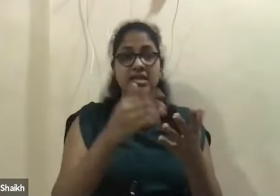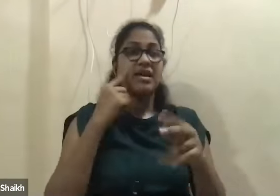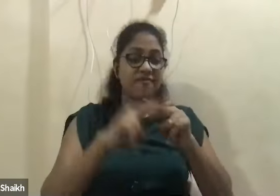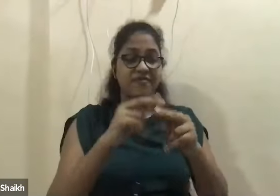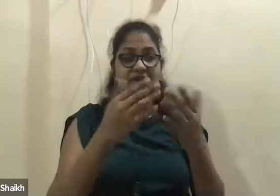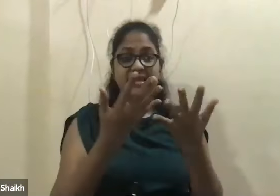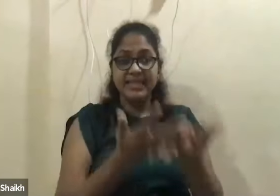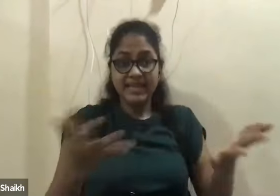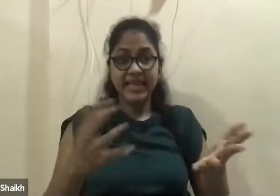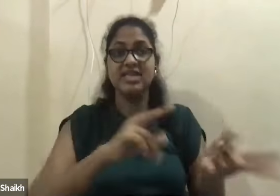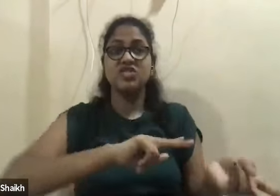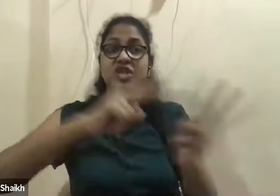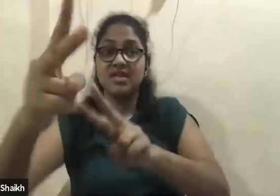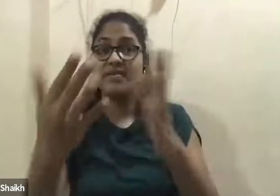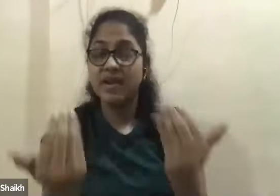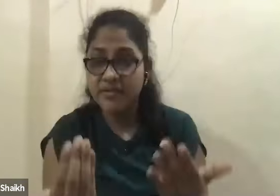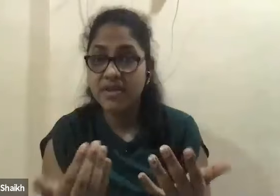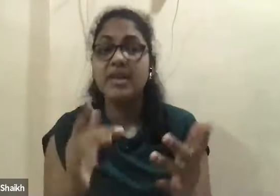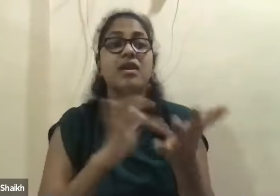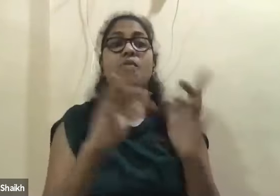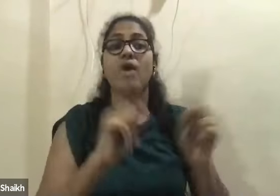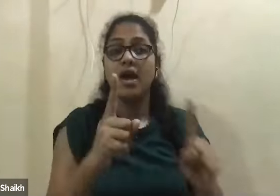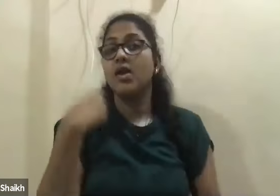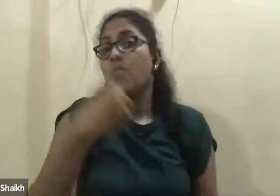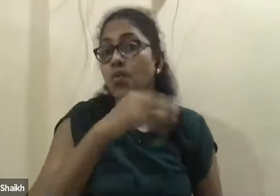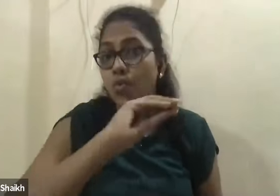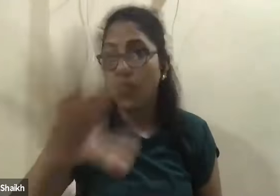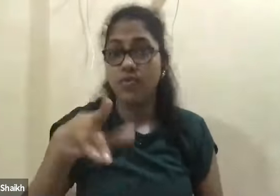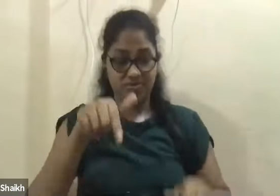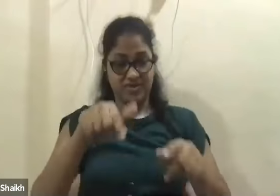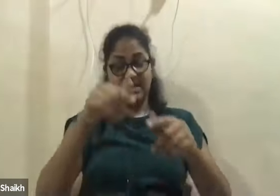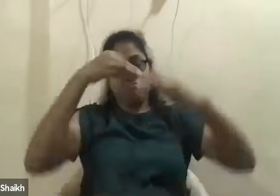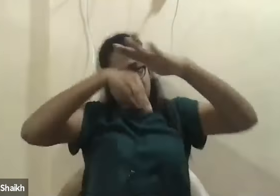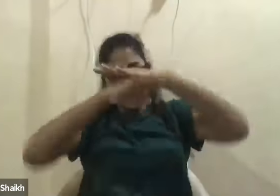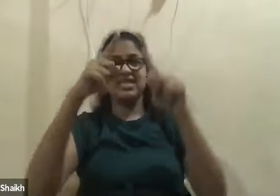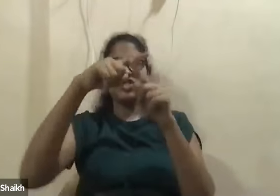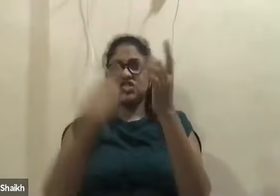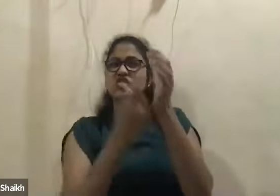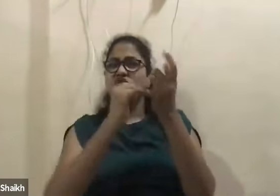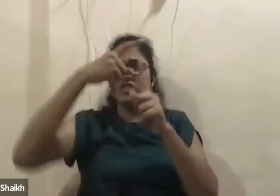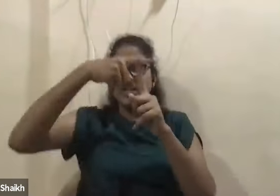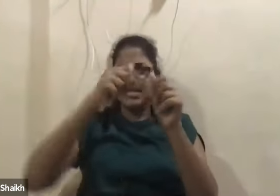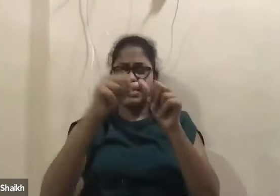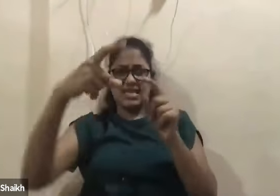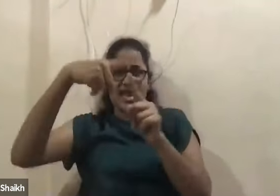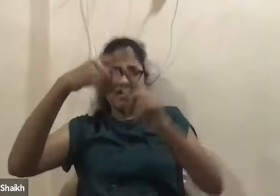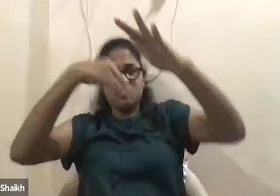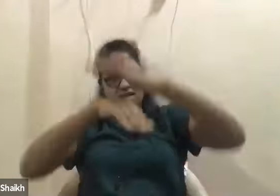एक और इनबिल्ट रेस्ट्रिक्शन है ट्रस्ट एक्ट में ही, वो है कि अगर जो बच्चा है